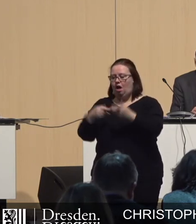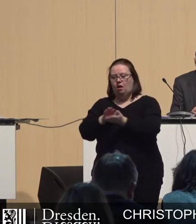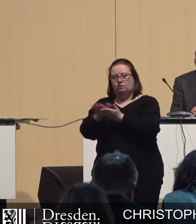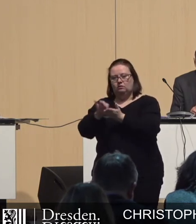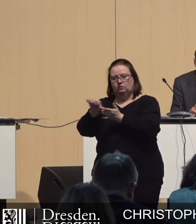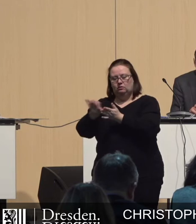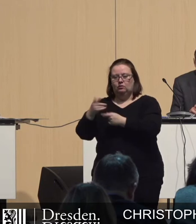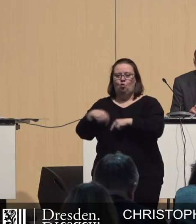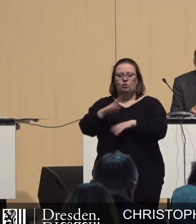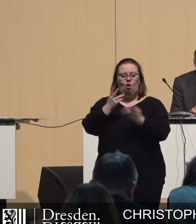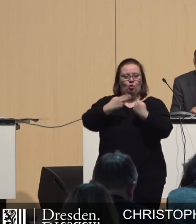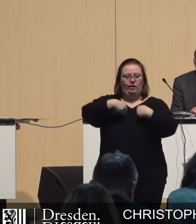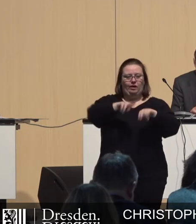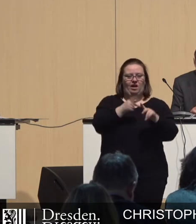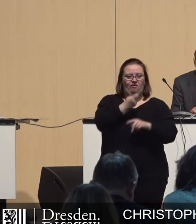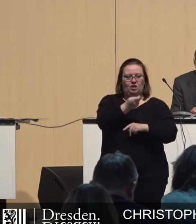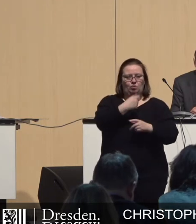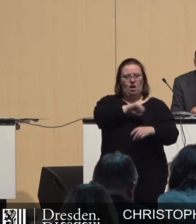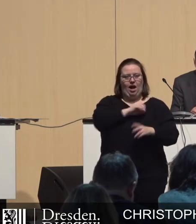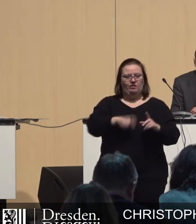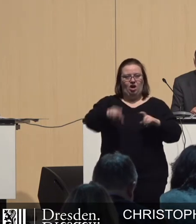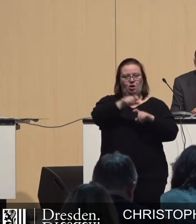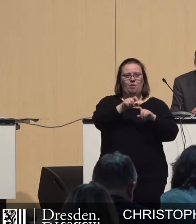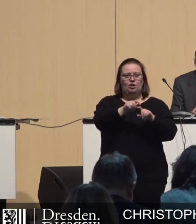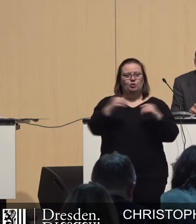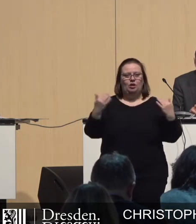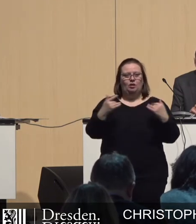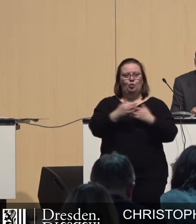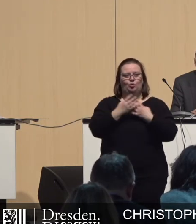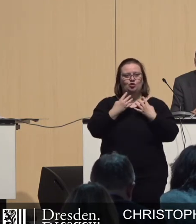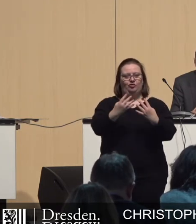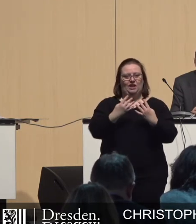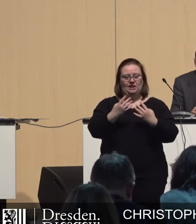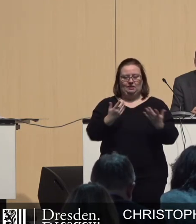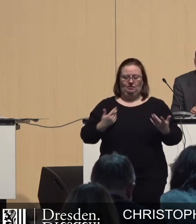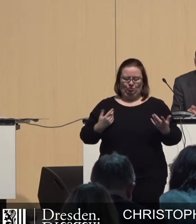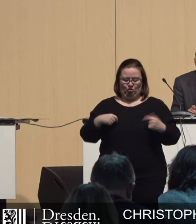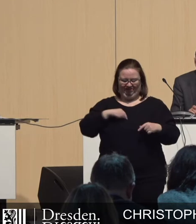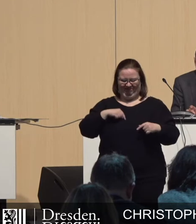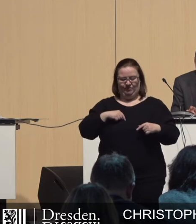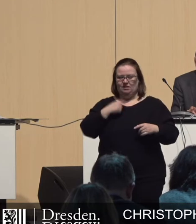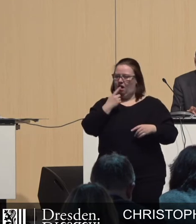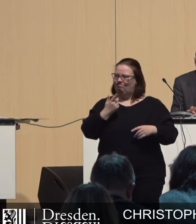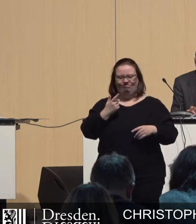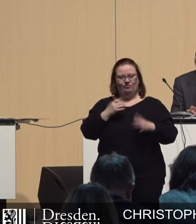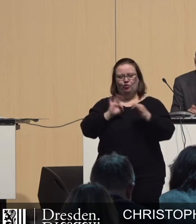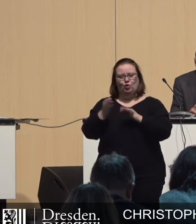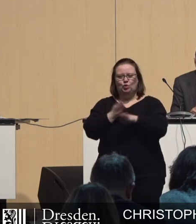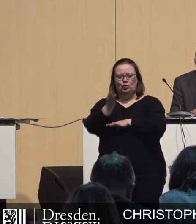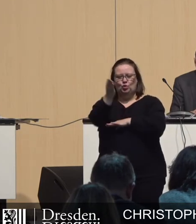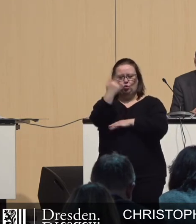die Refinanzierung eigener Anträge wie der Blümchenblühwiesen. Mit einem solchen Grundverständnis gefährdet man langfristig